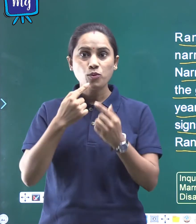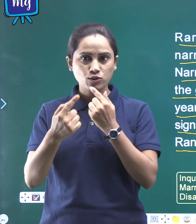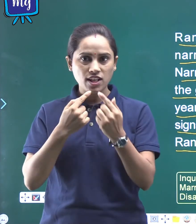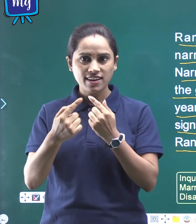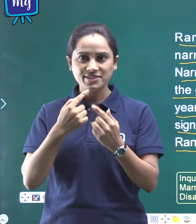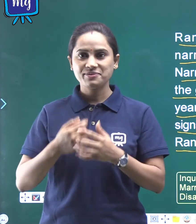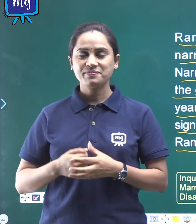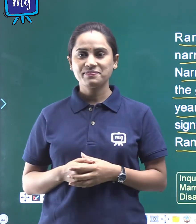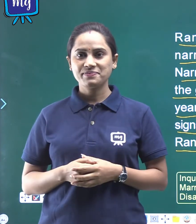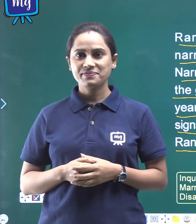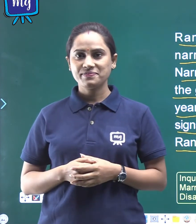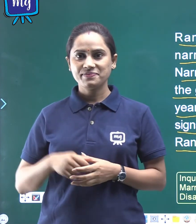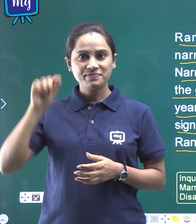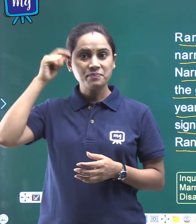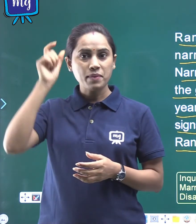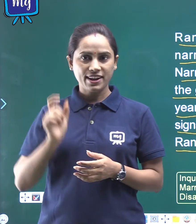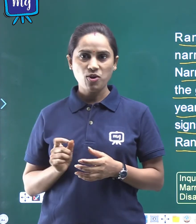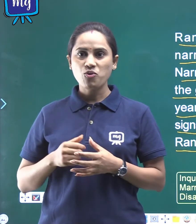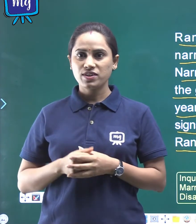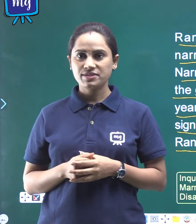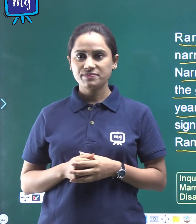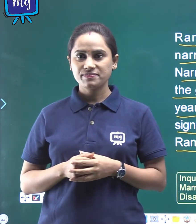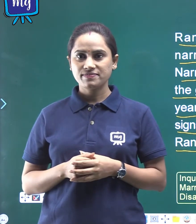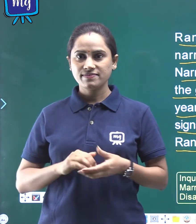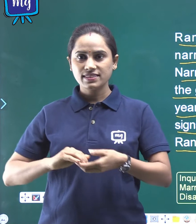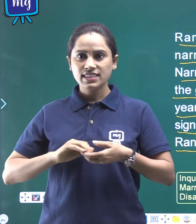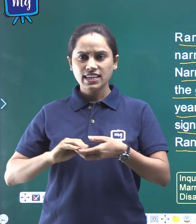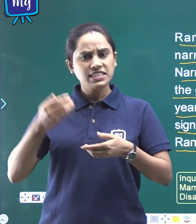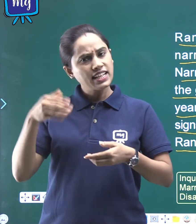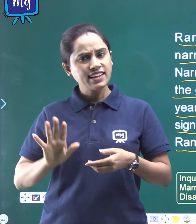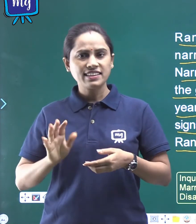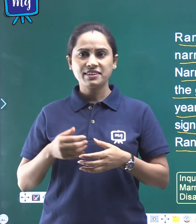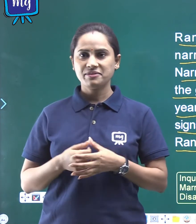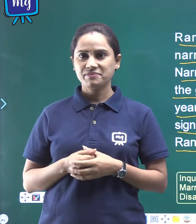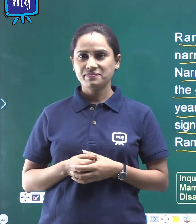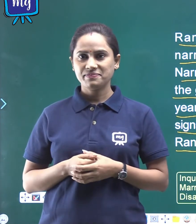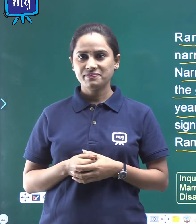पूछताछ, married off, शादी कर देना,